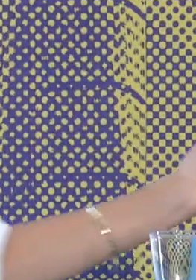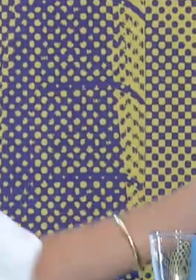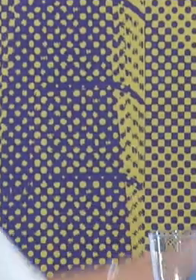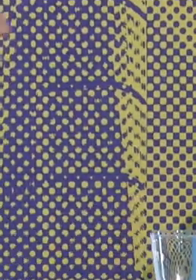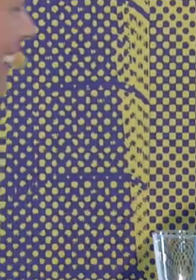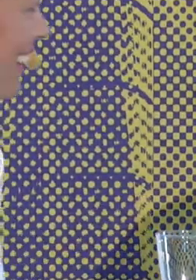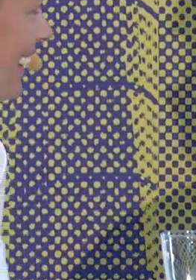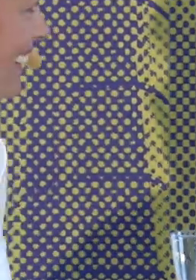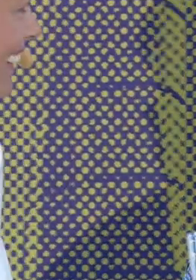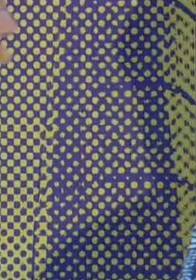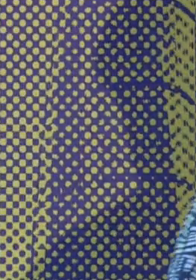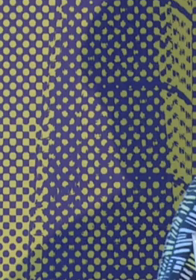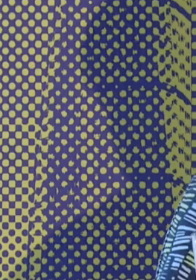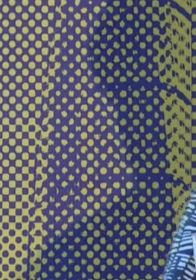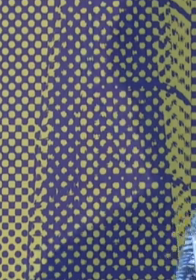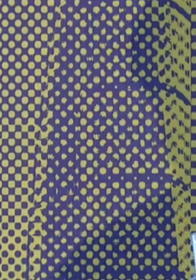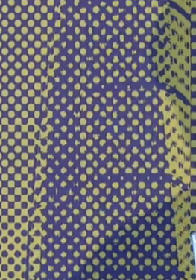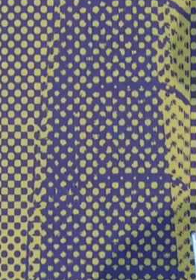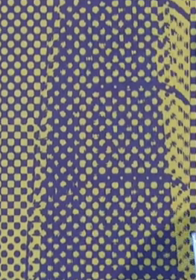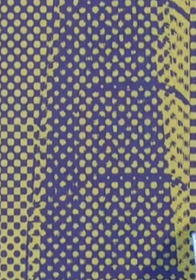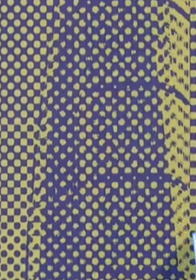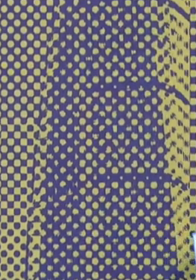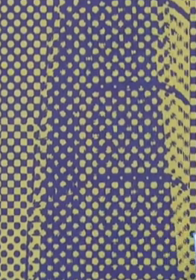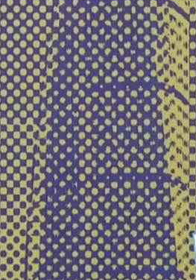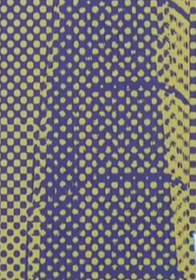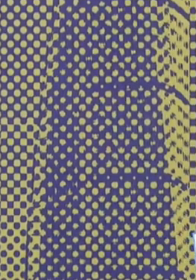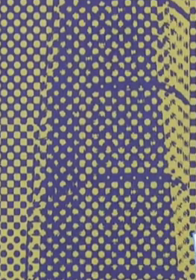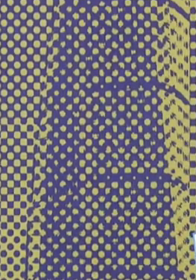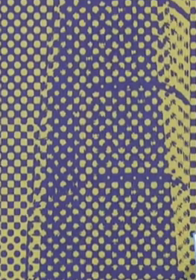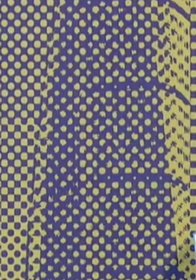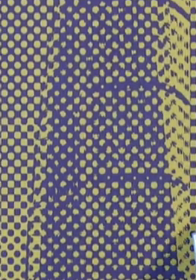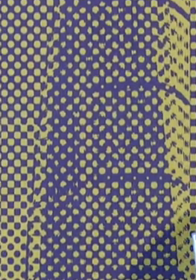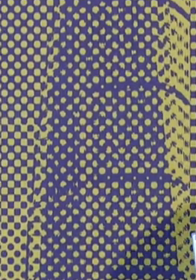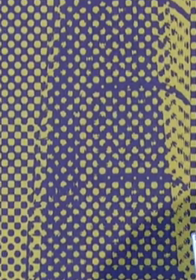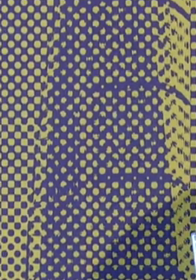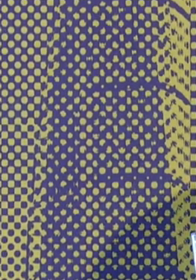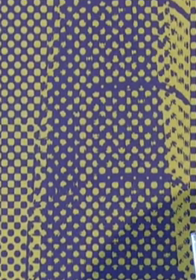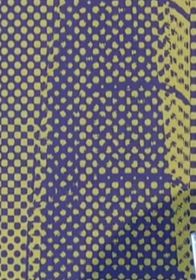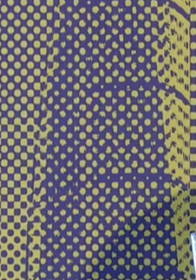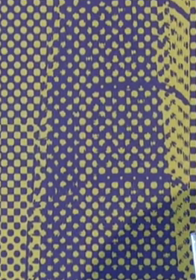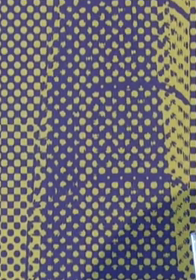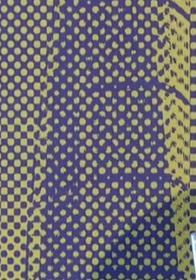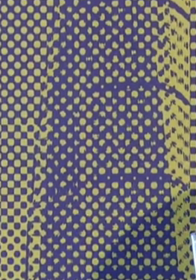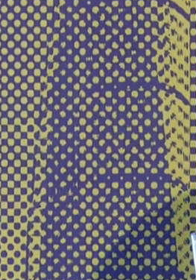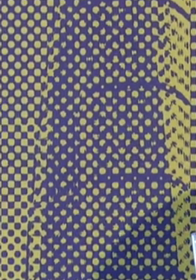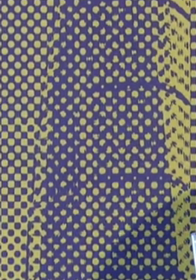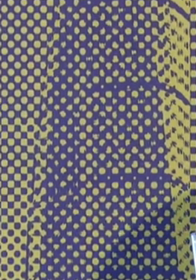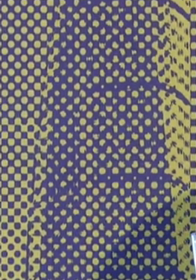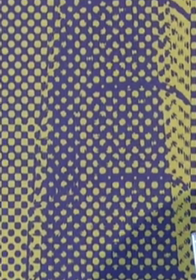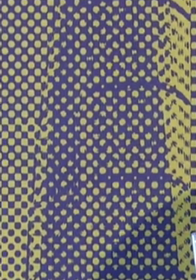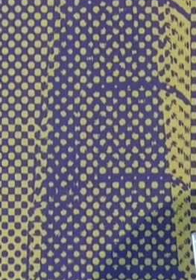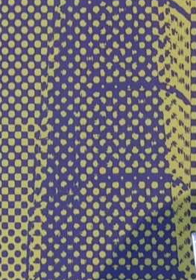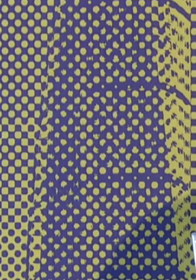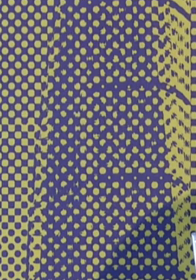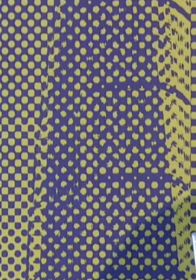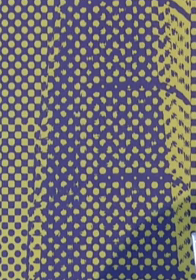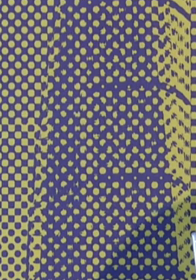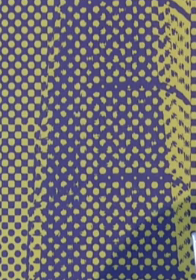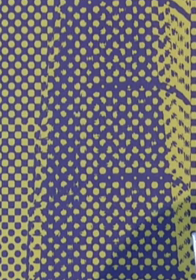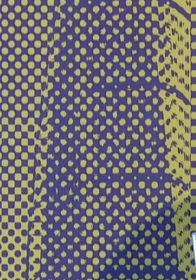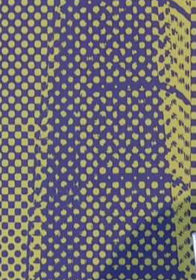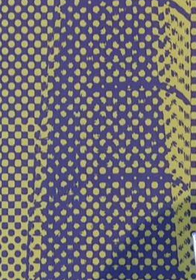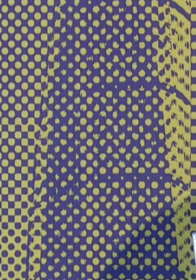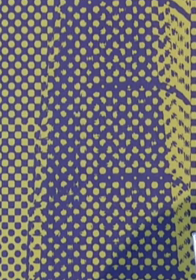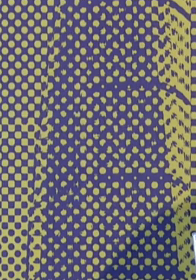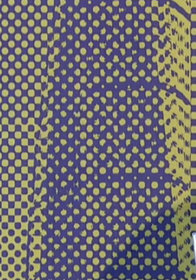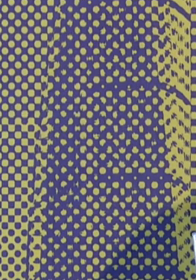liksom. Ja. Hur hanterar ni det då? Nej, men då sa jag, men då får du anmäla den till felanmälan. Och det som är